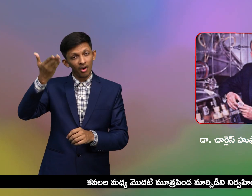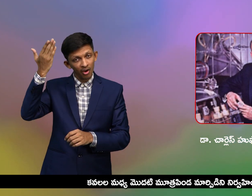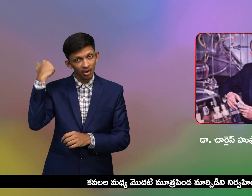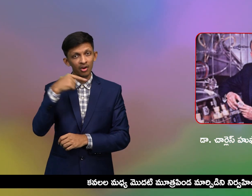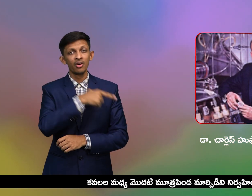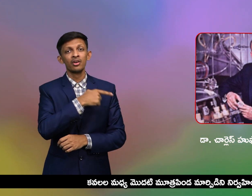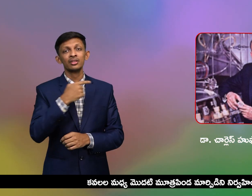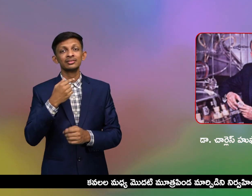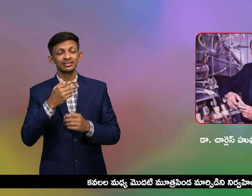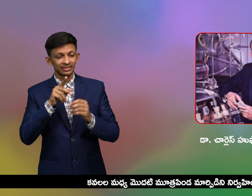కవలల మధ్య